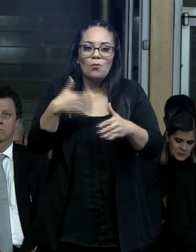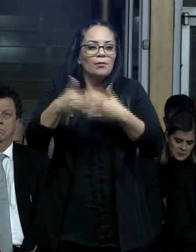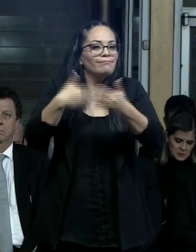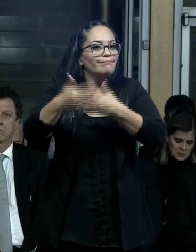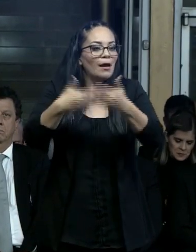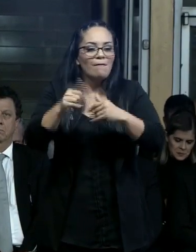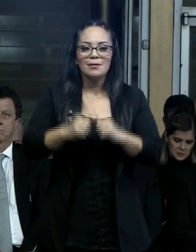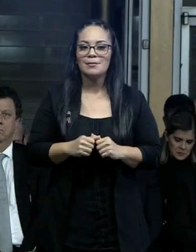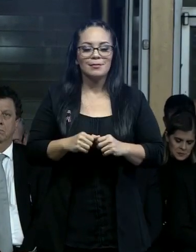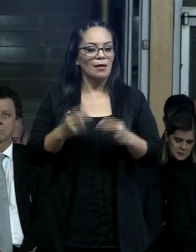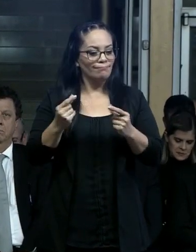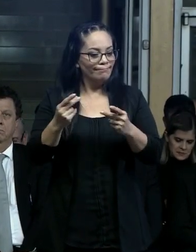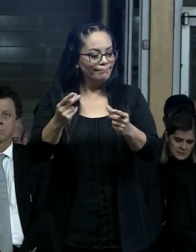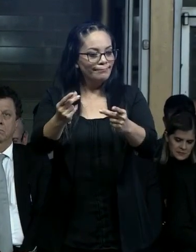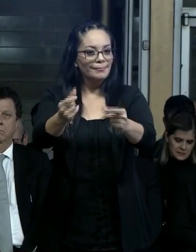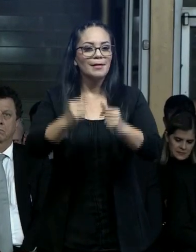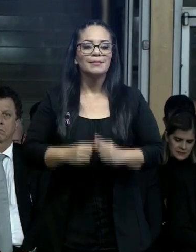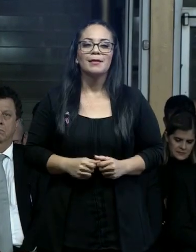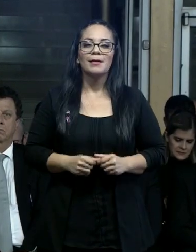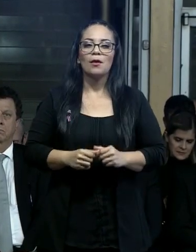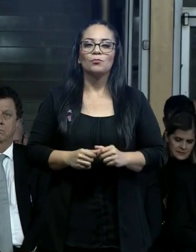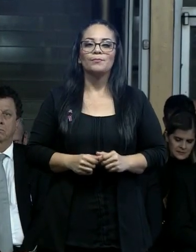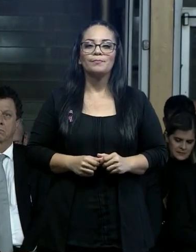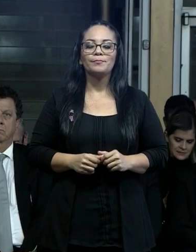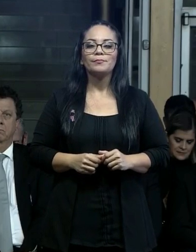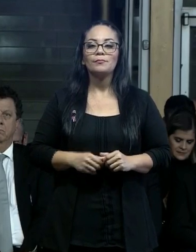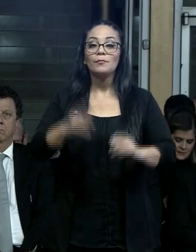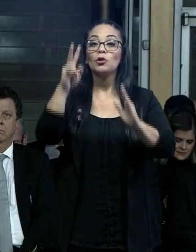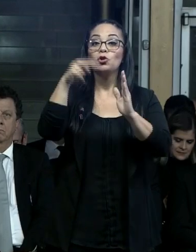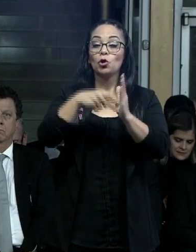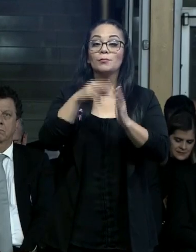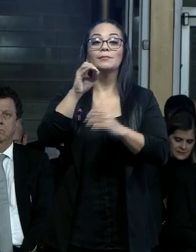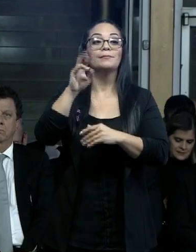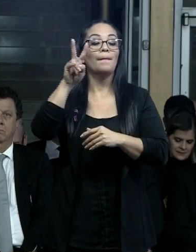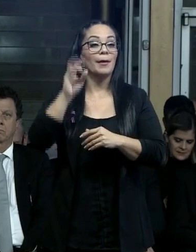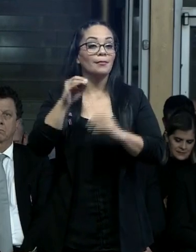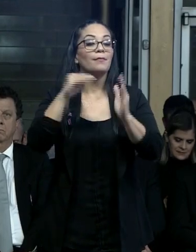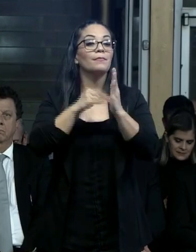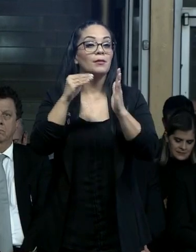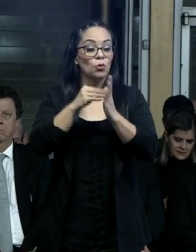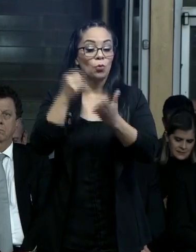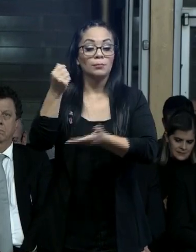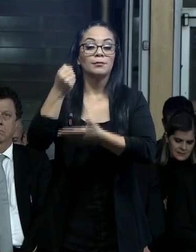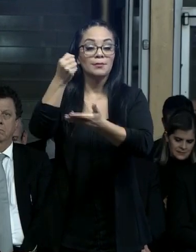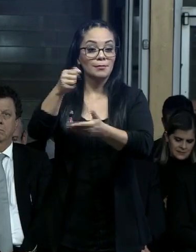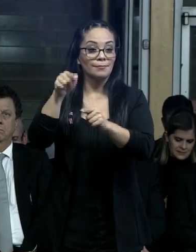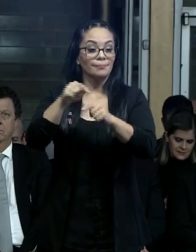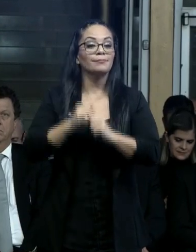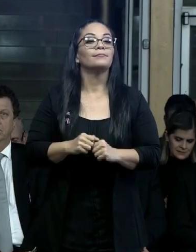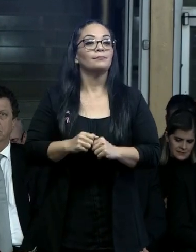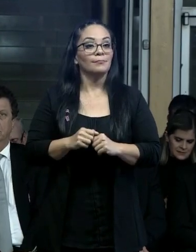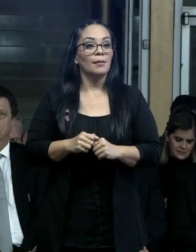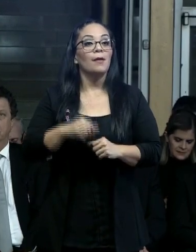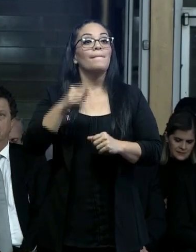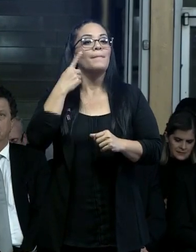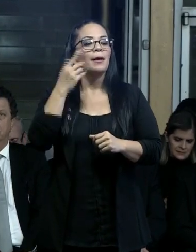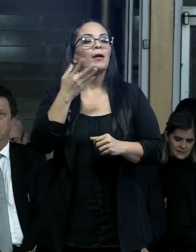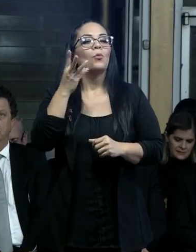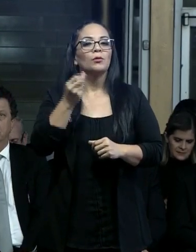paso acelerado. 2.020 millones invertidos que van a servir unos 44 mil